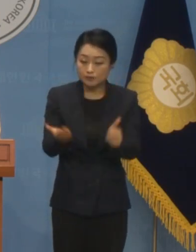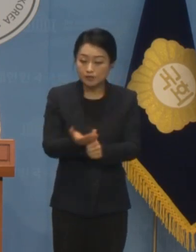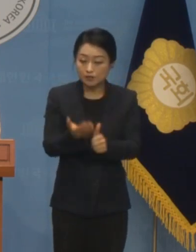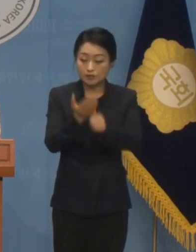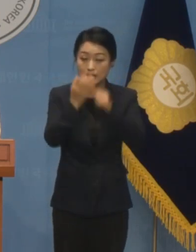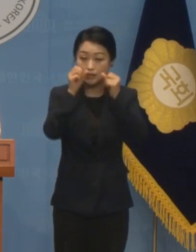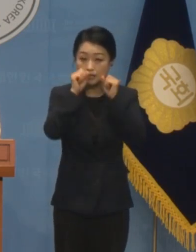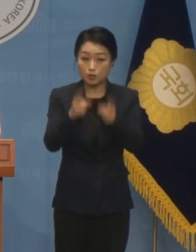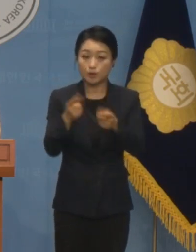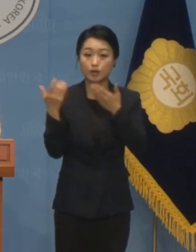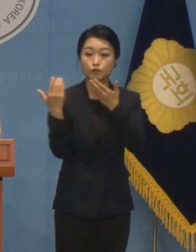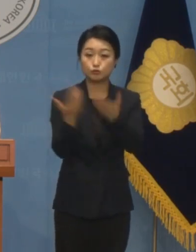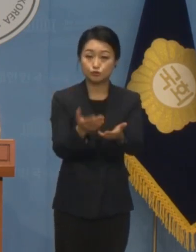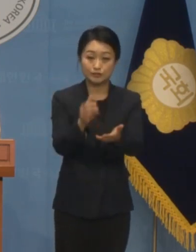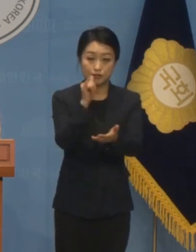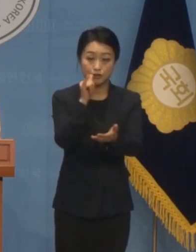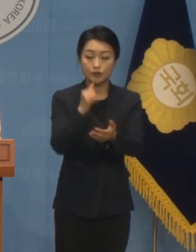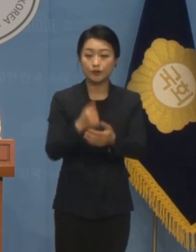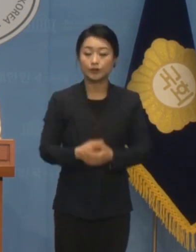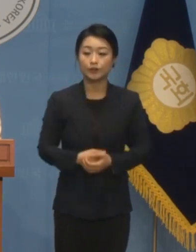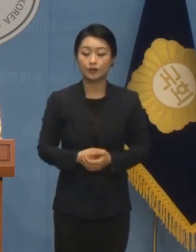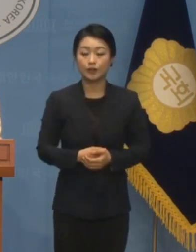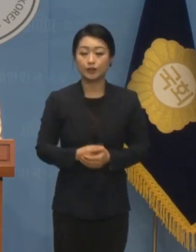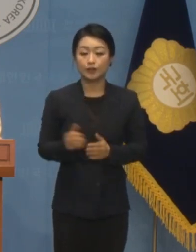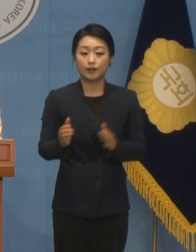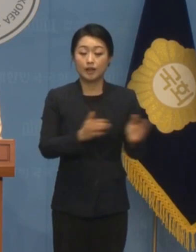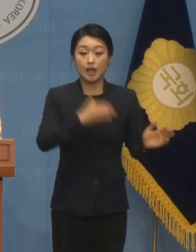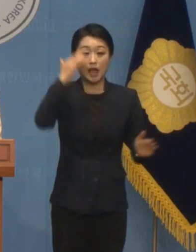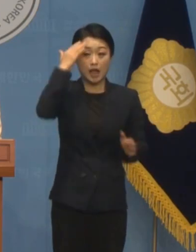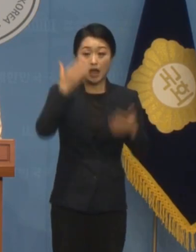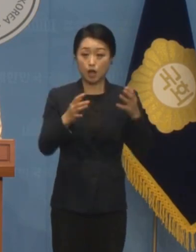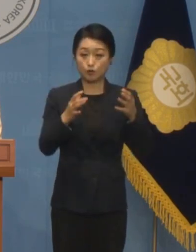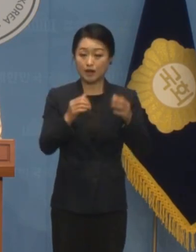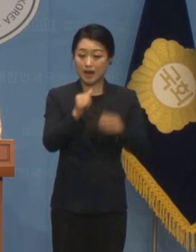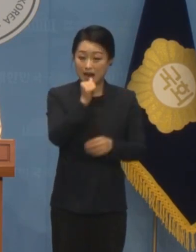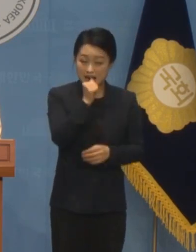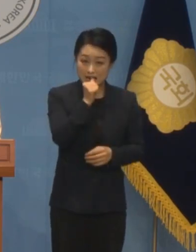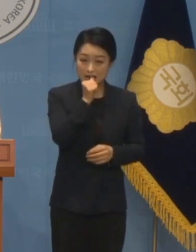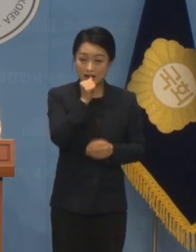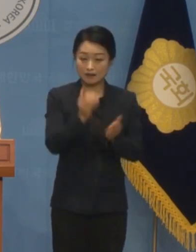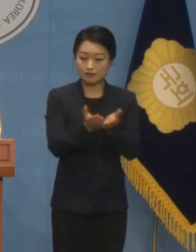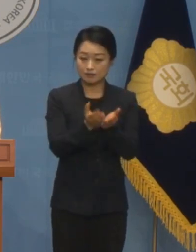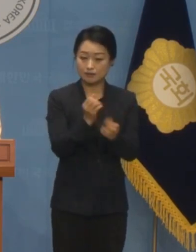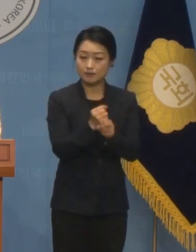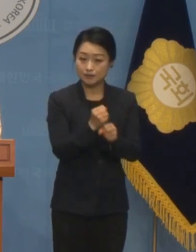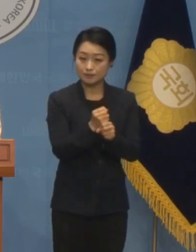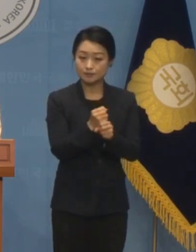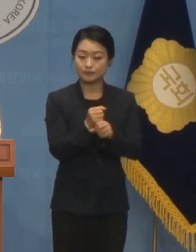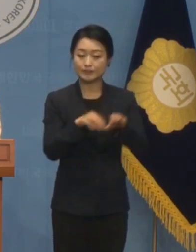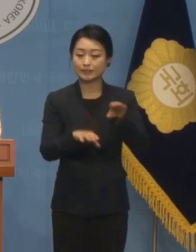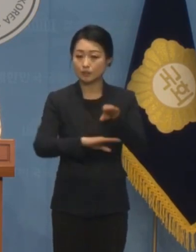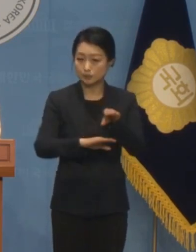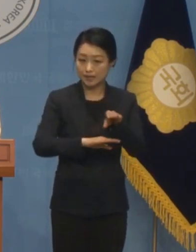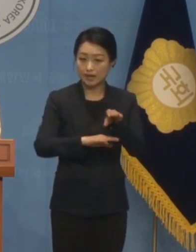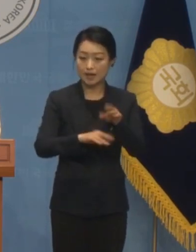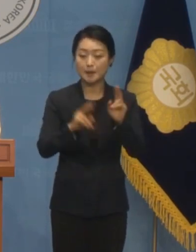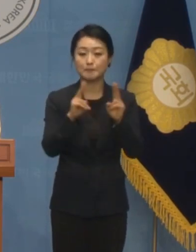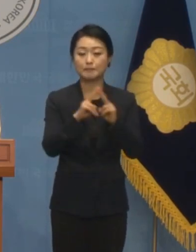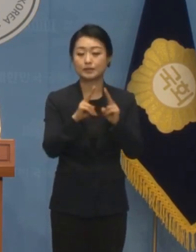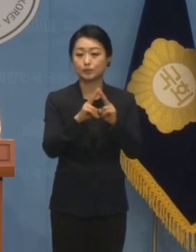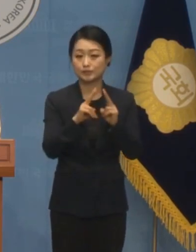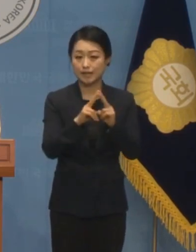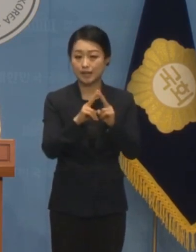기회로 모색하고 있습니다. 우리나라도 철강, 조선, 자동차,